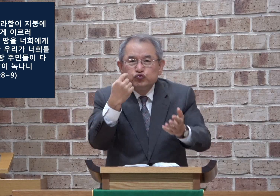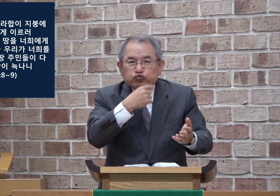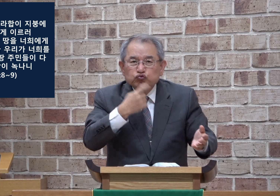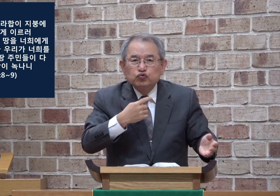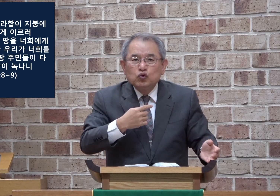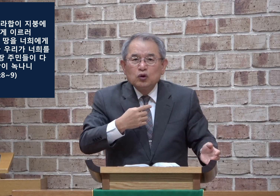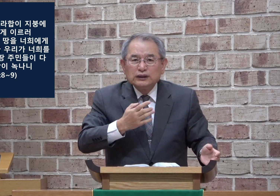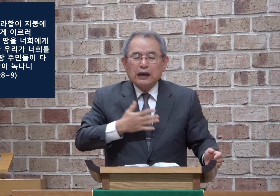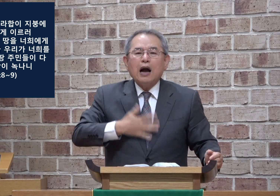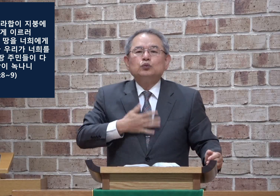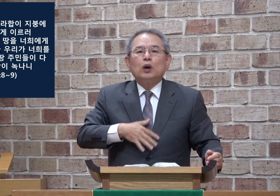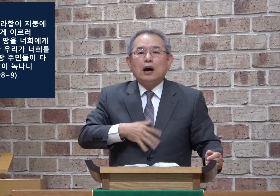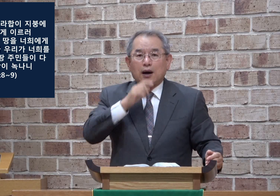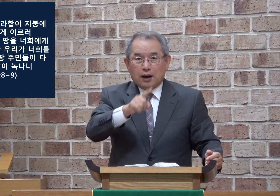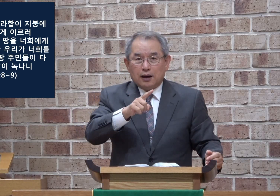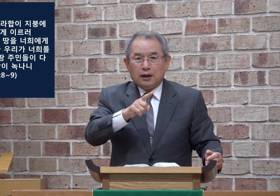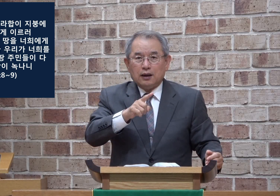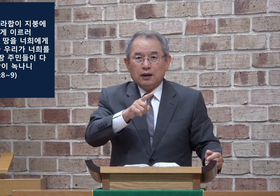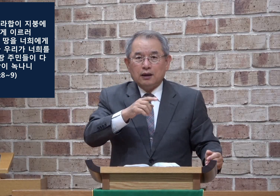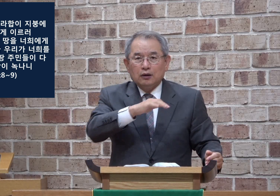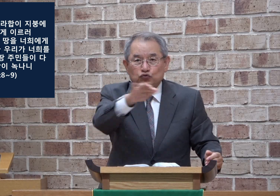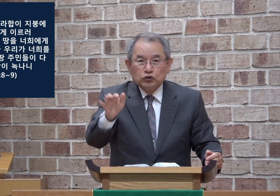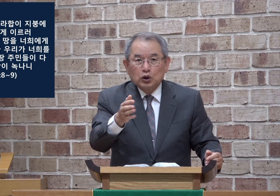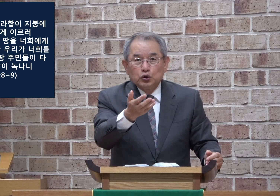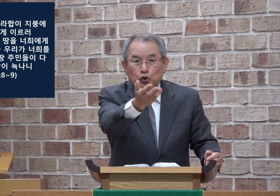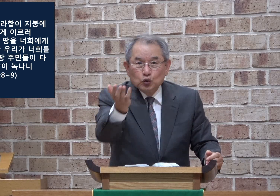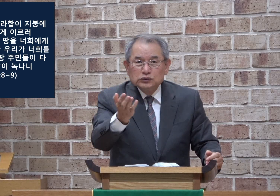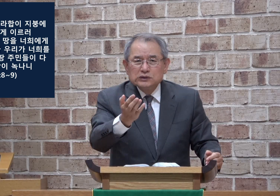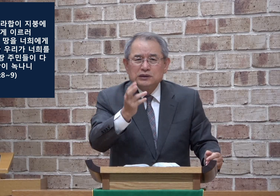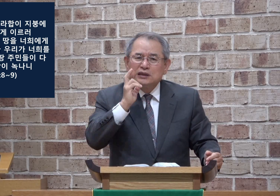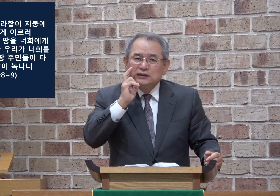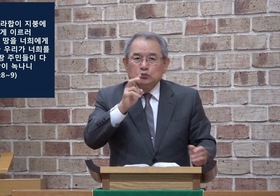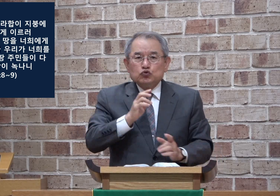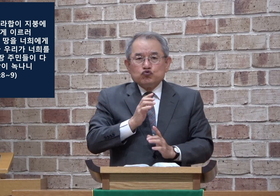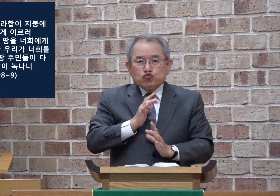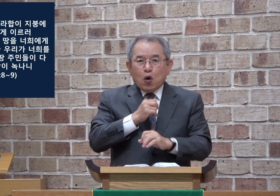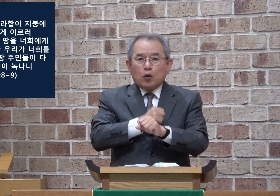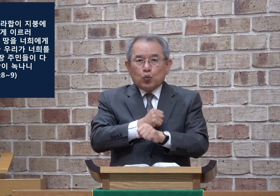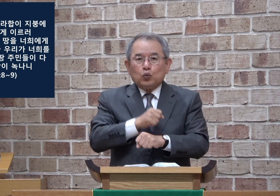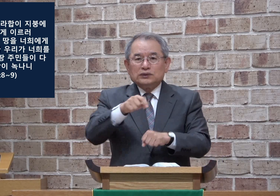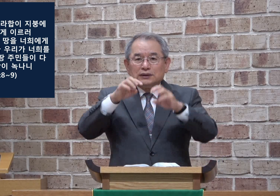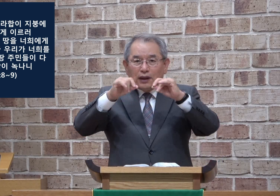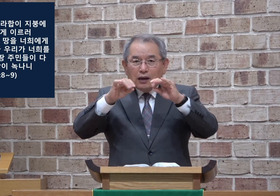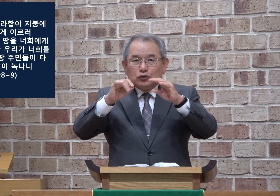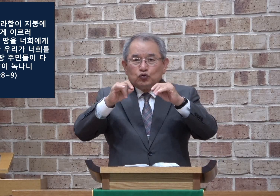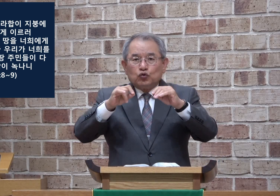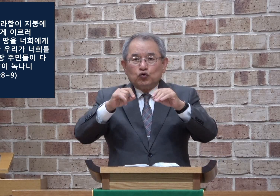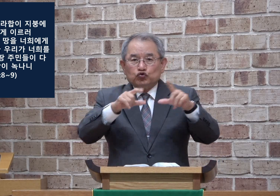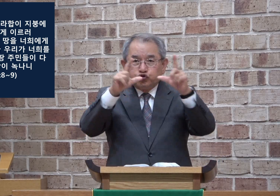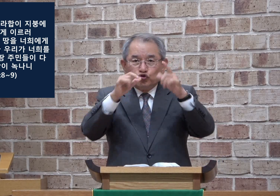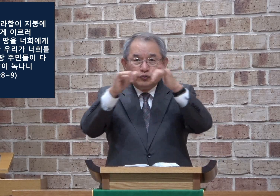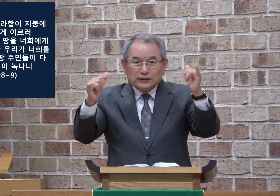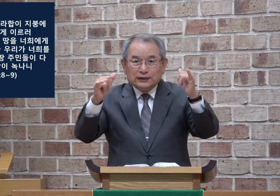내가 아노라. 우리가 너희를 심히 두려워하고 이 땅 주민들이 다 너희